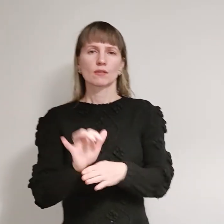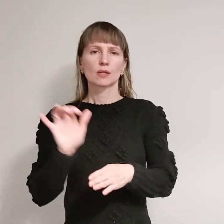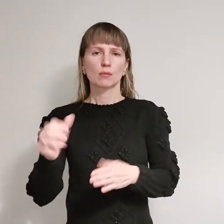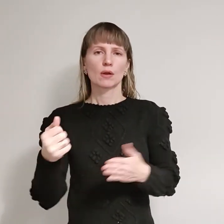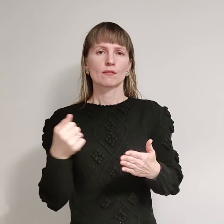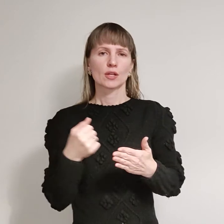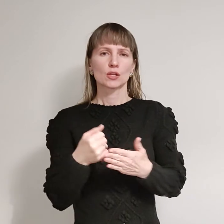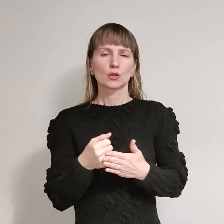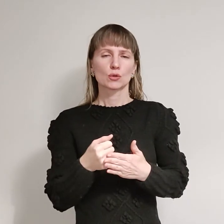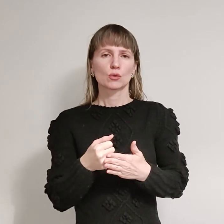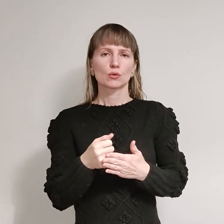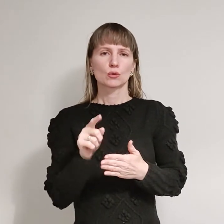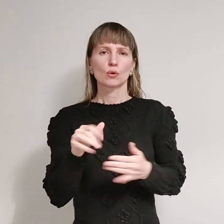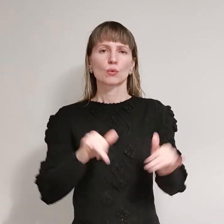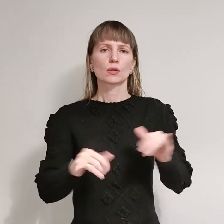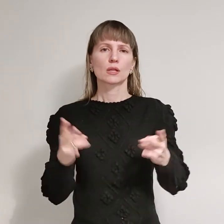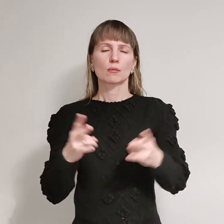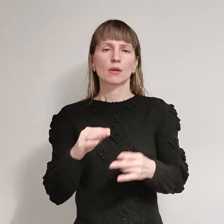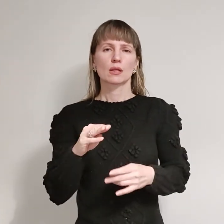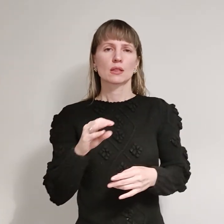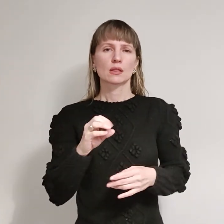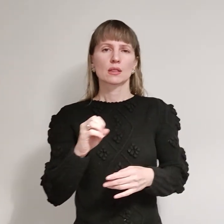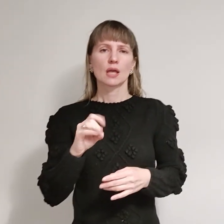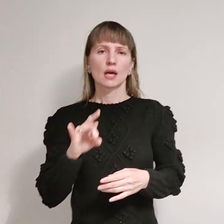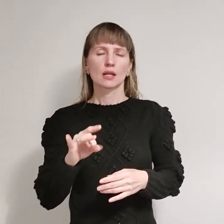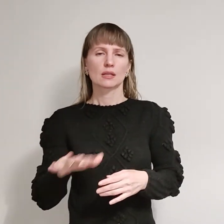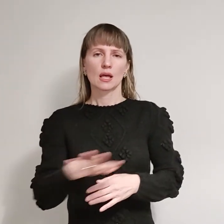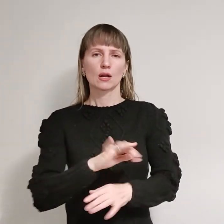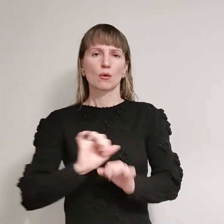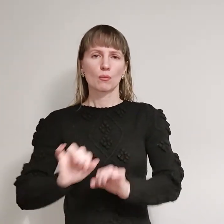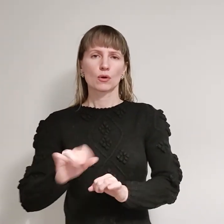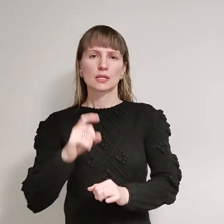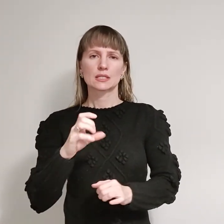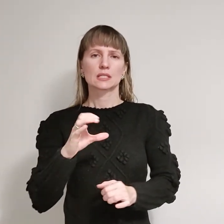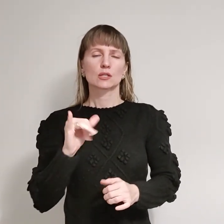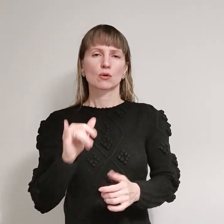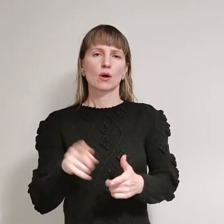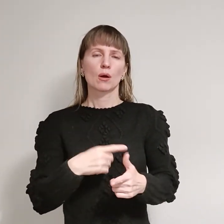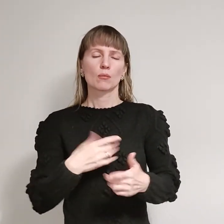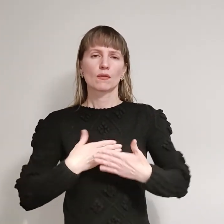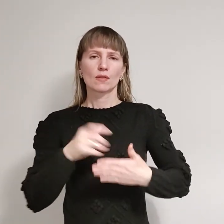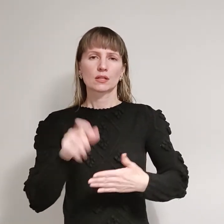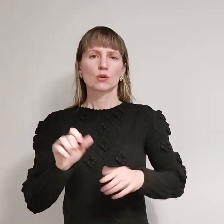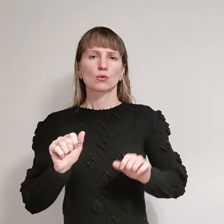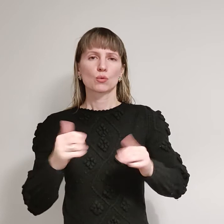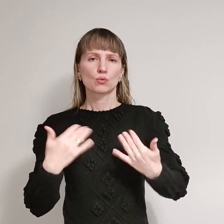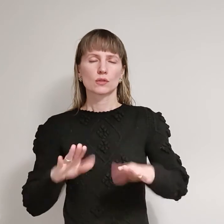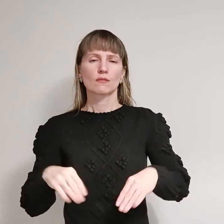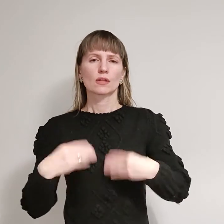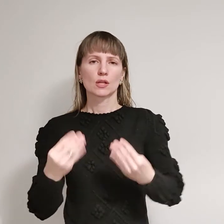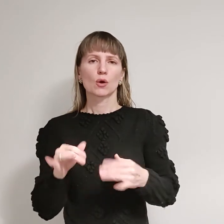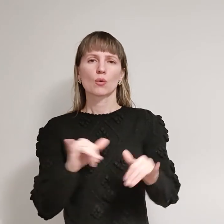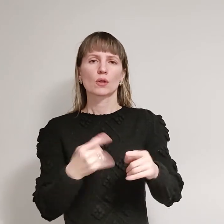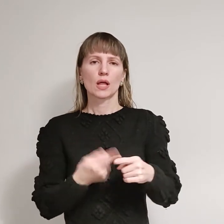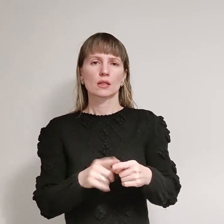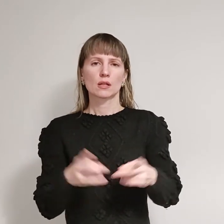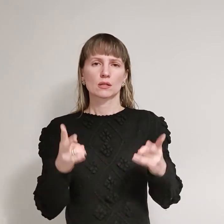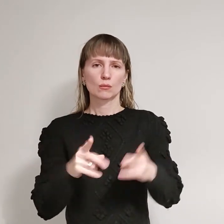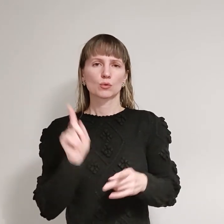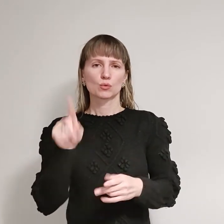на необхідно, тобто теробороні, чи СУ, або зв'яжеться з волонтерами і вже де це більш буде необхідним, тому відправляє.